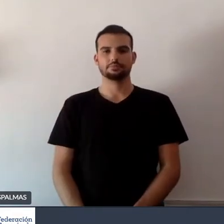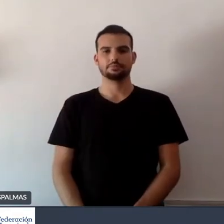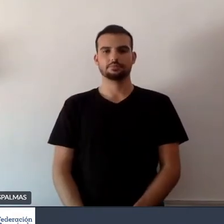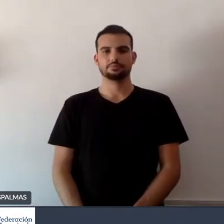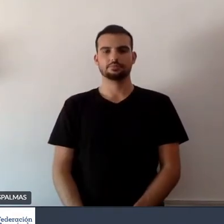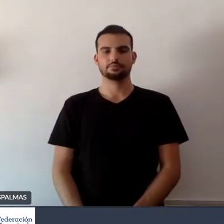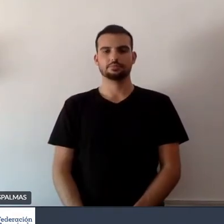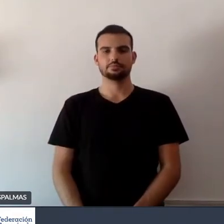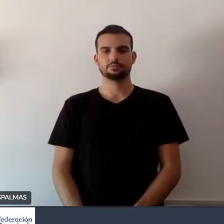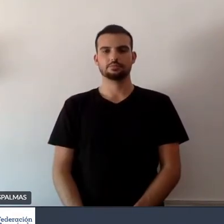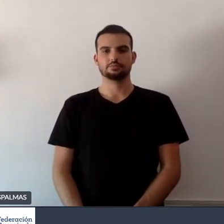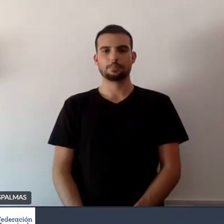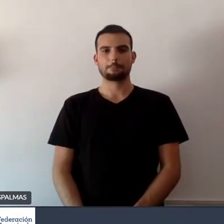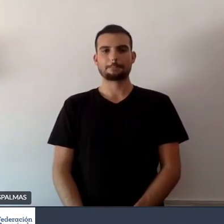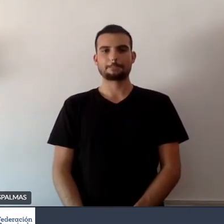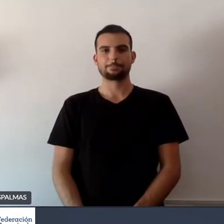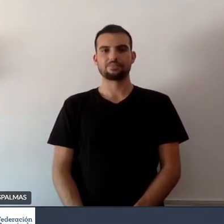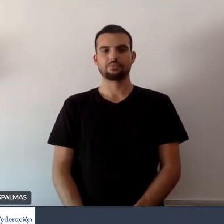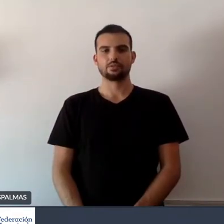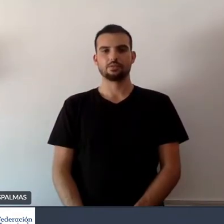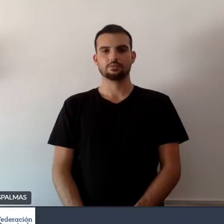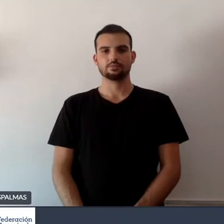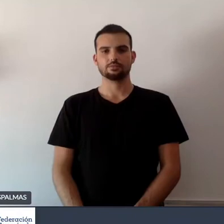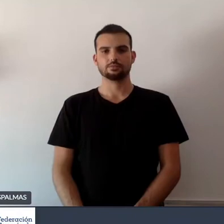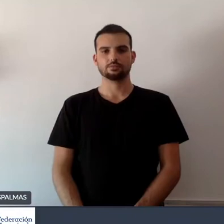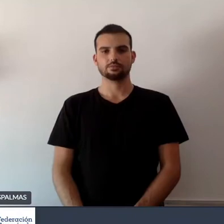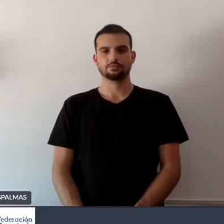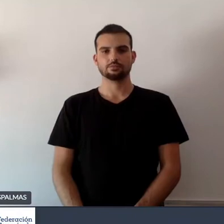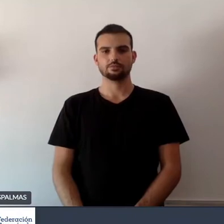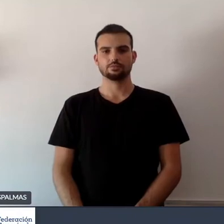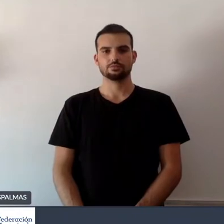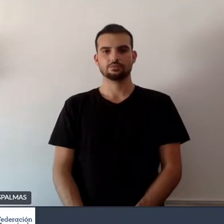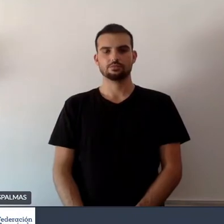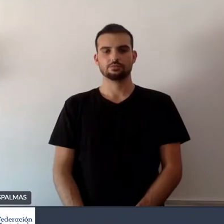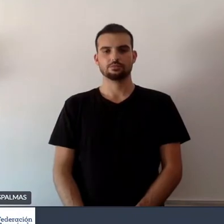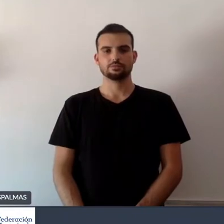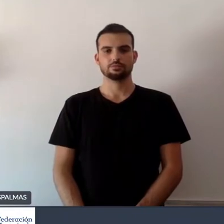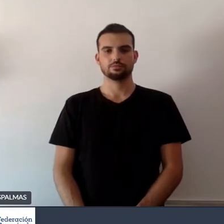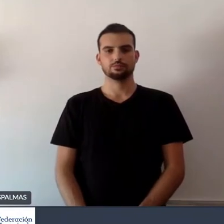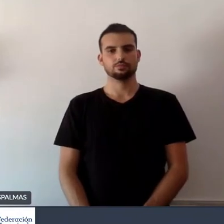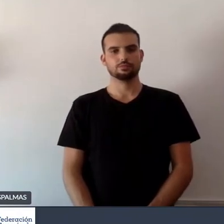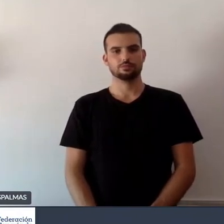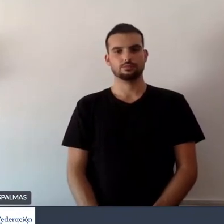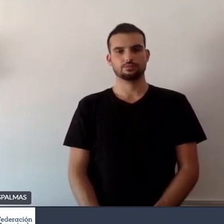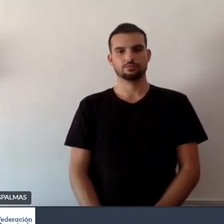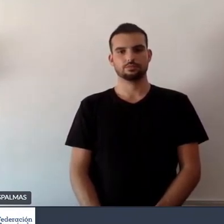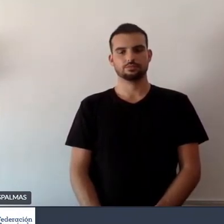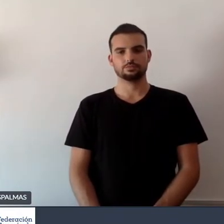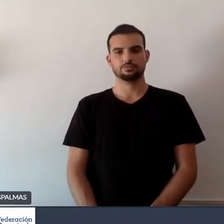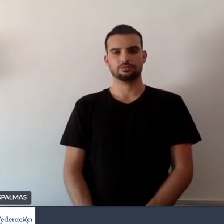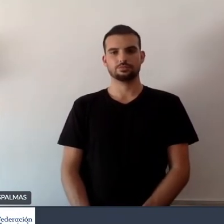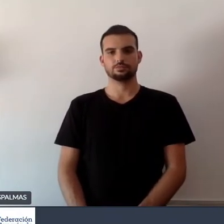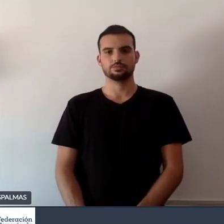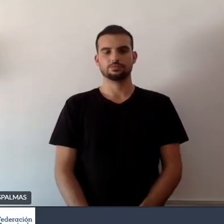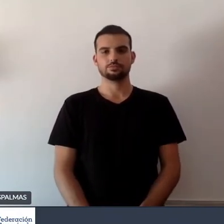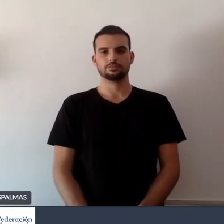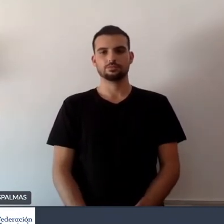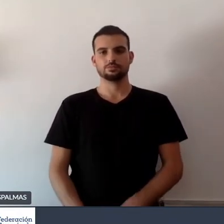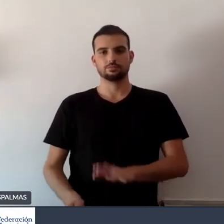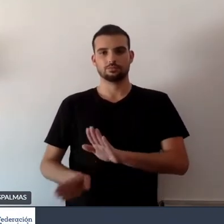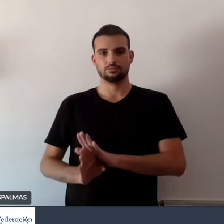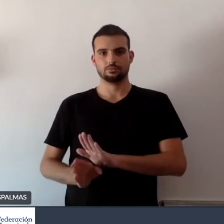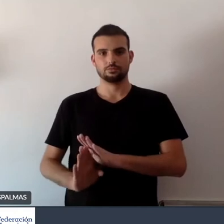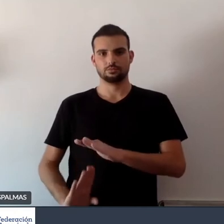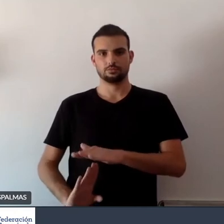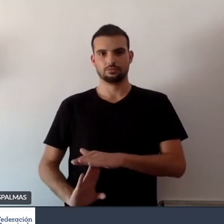Vamos a ir viendo situaciones en las que se utilizan las diferentes posiciones de las que hemos ido hablando. Aquí tenemos un bloqueo directo central, donde es importante